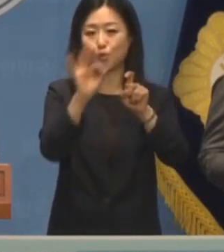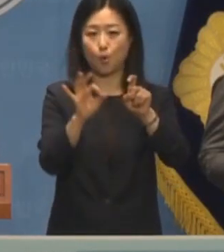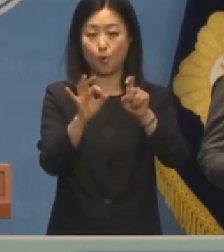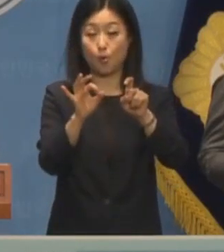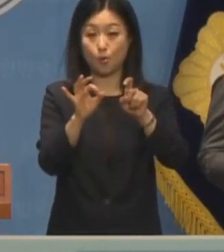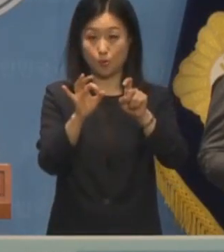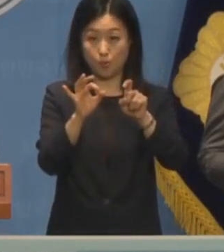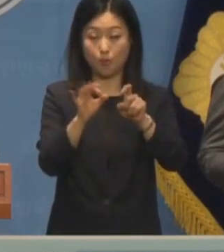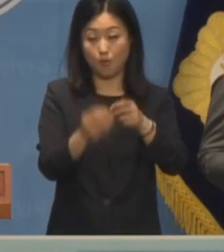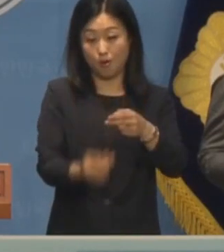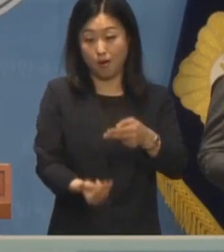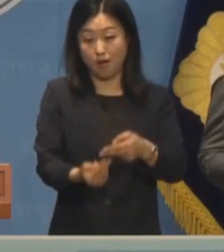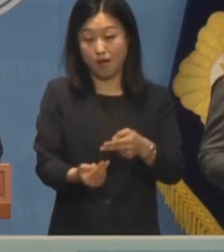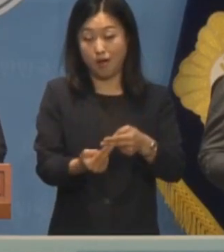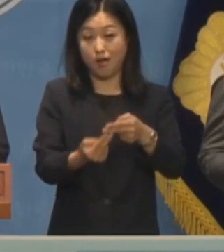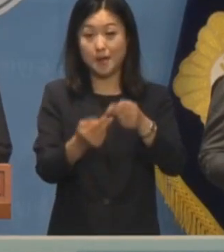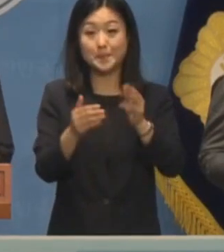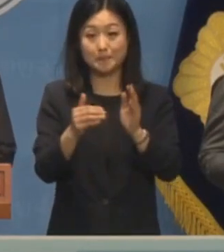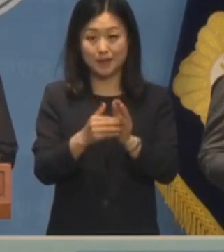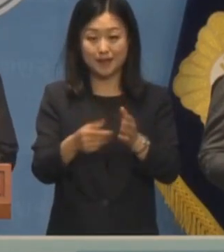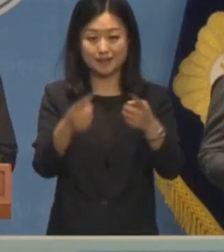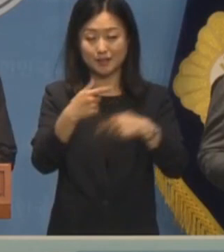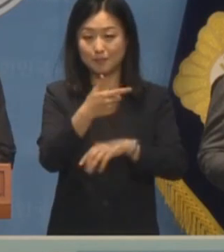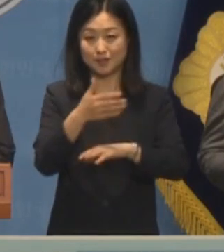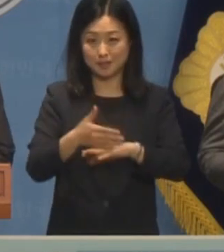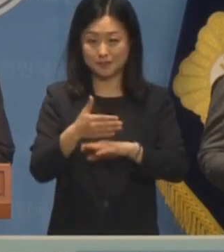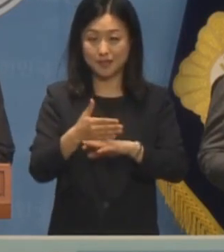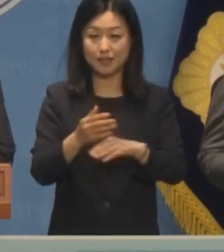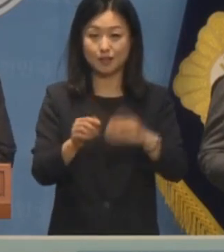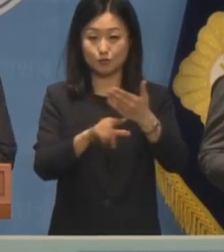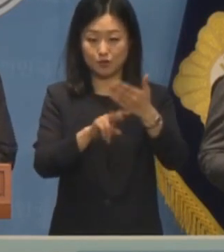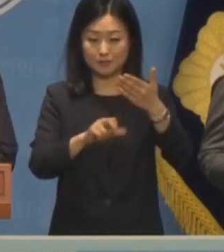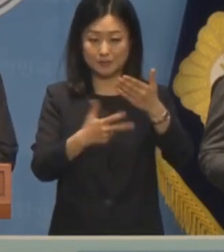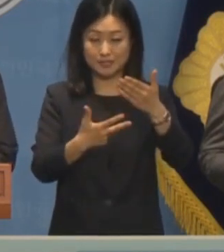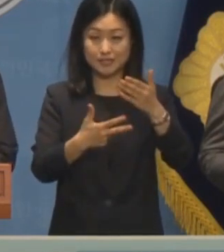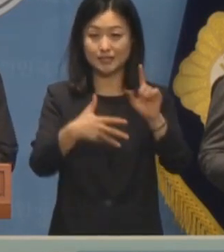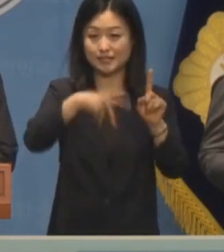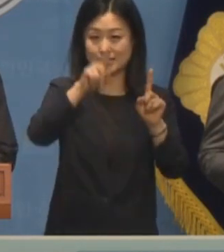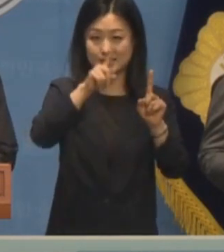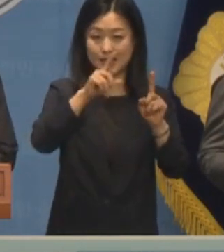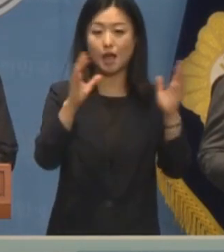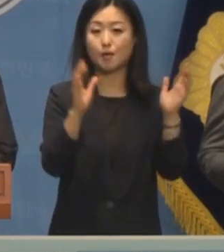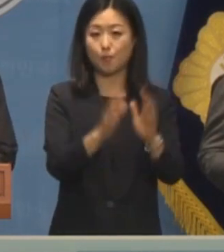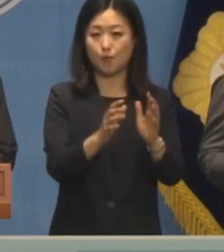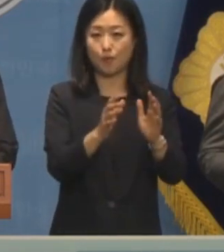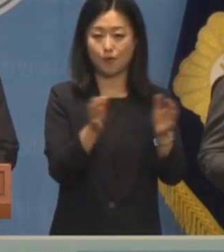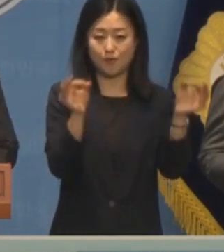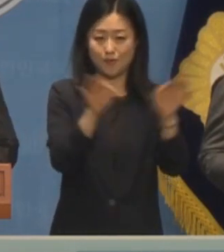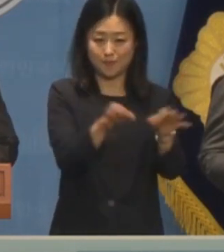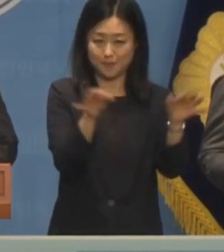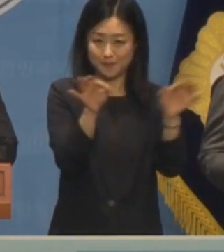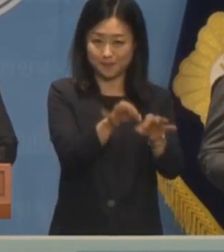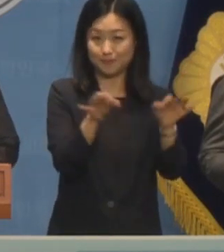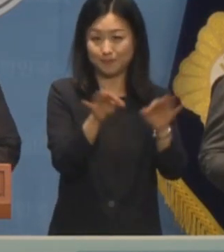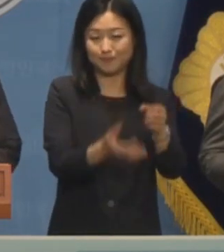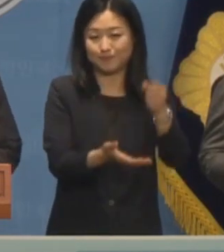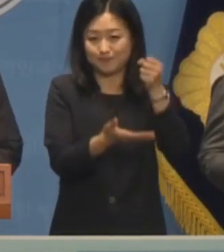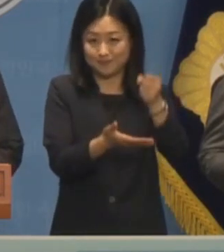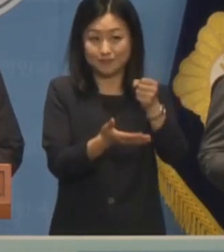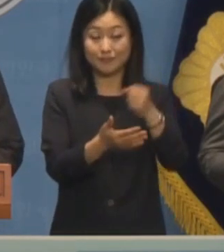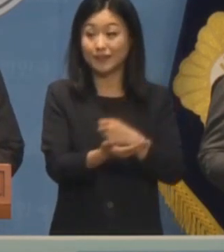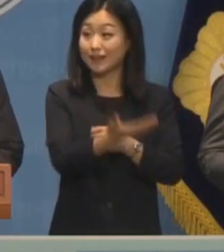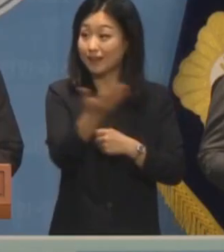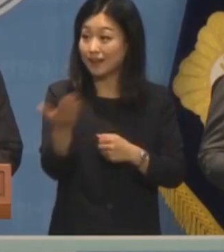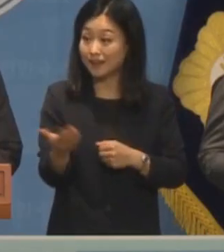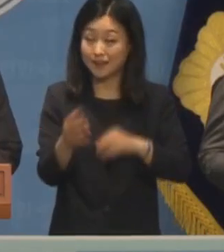주신 모든 분들께 감사드리고요. 9월 27일까지 1차 모금운동 기간으로 진행을 하고 있습니다. 이 방송을 보시는